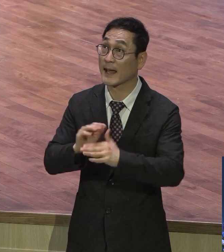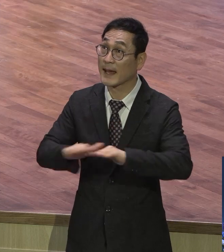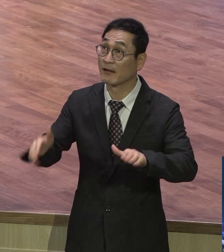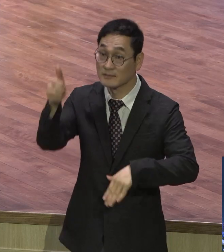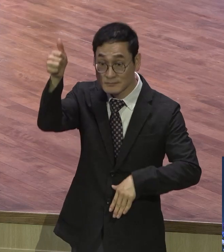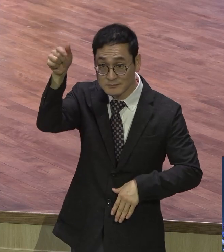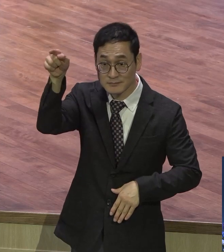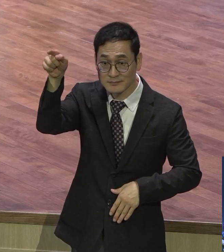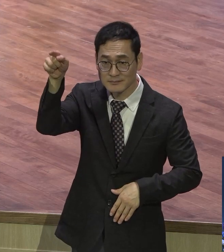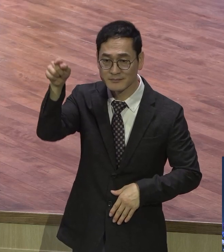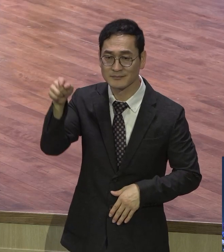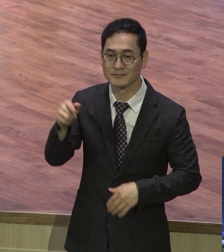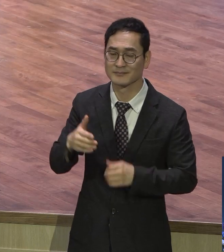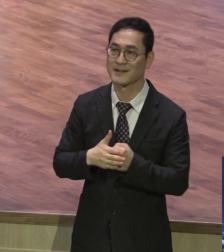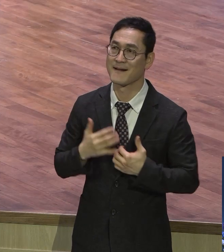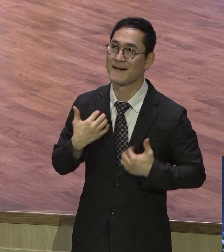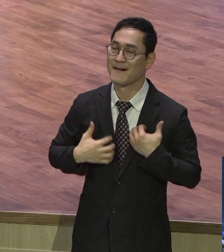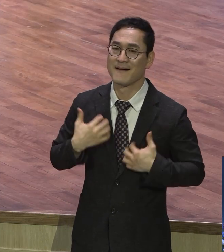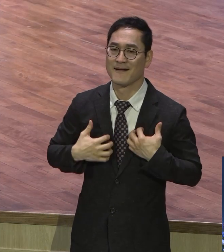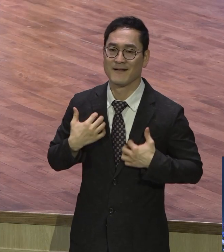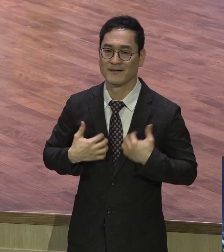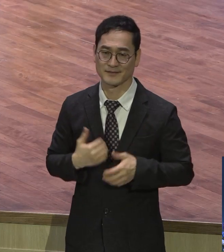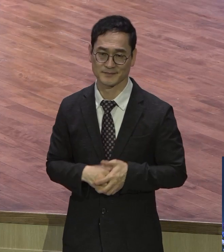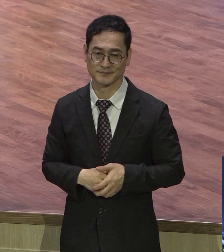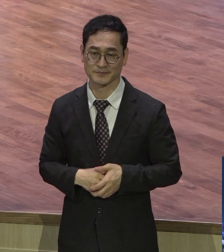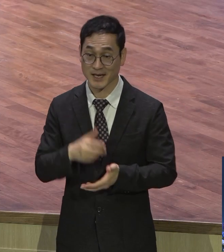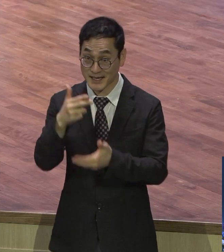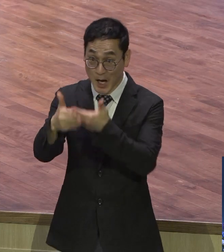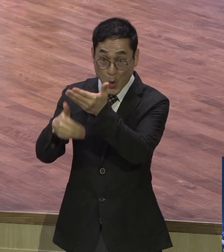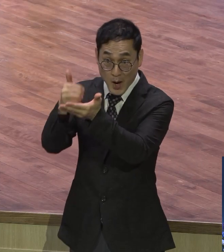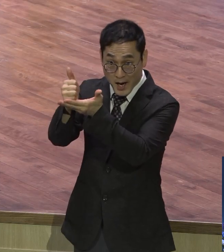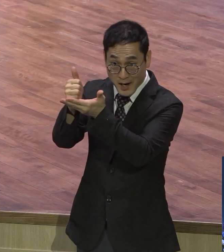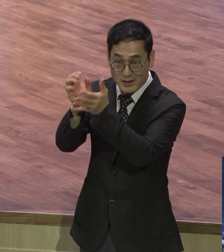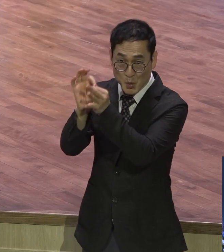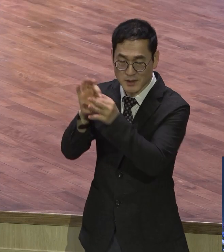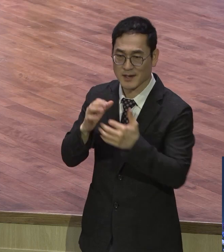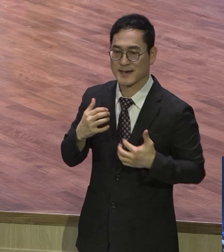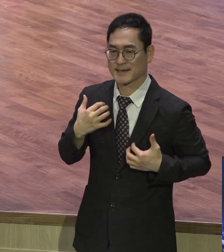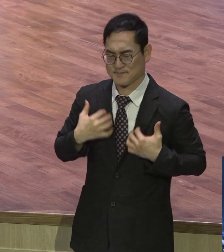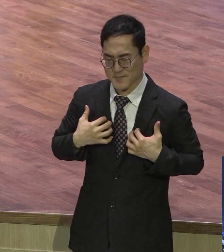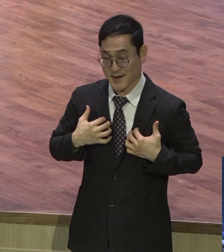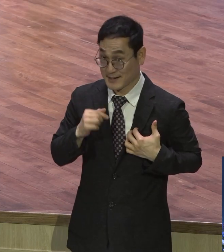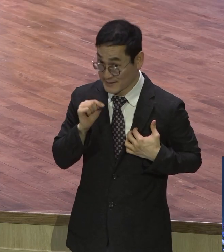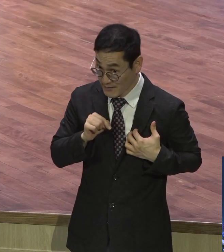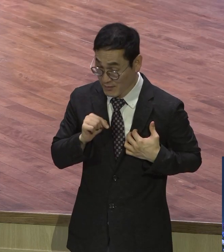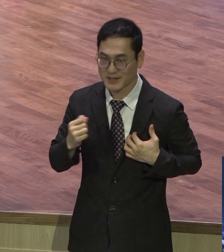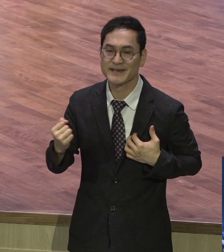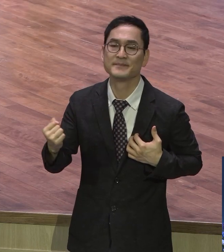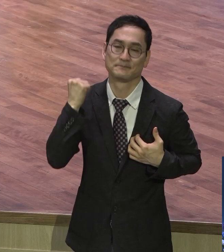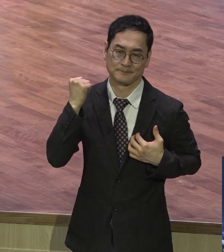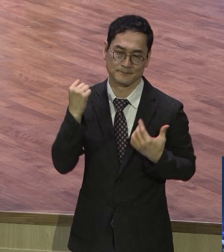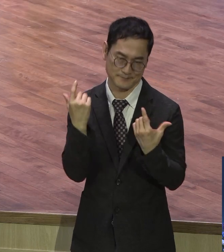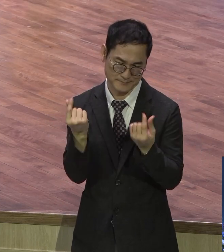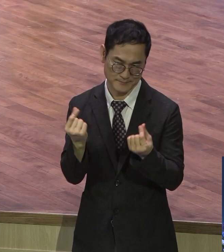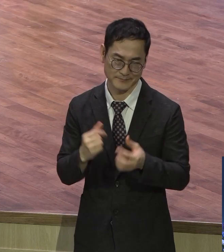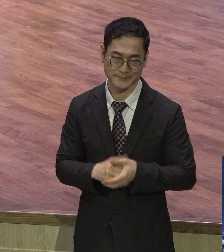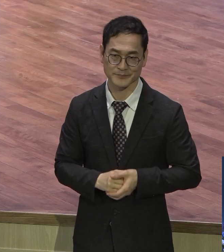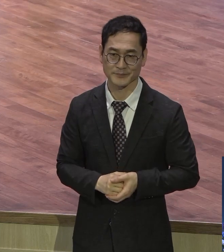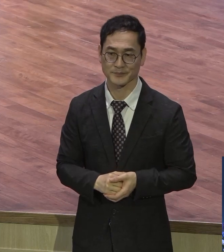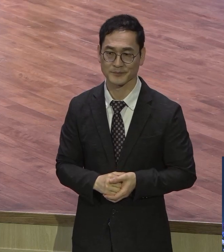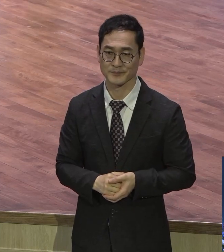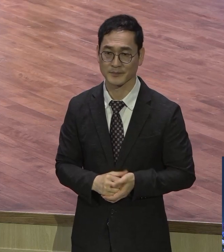그래서 여호와라 유나야 뭐여 기뻐하는 것이 너의 힘이니라 그랬어요 뭐로